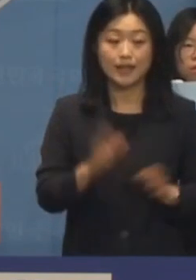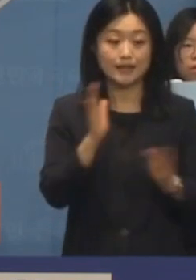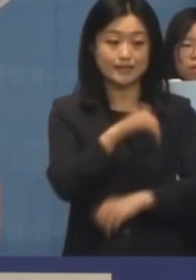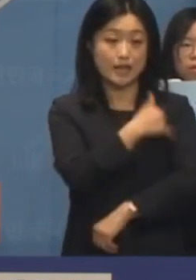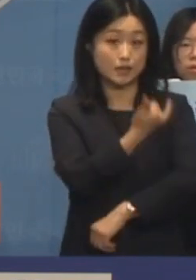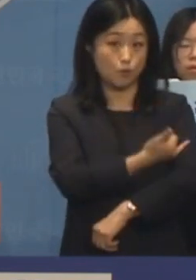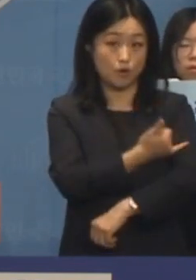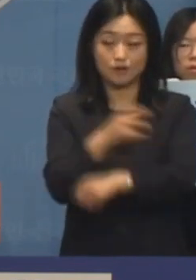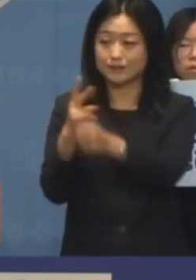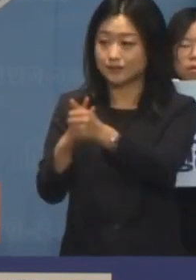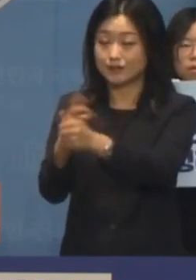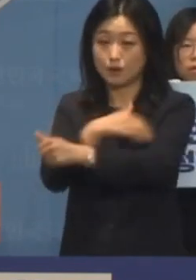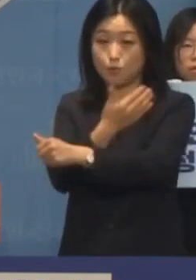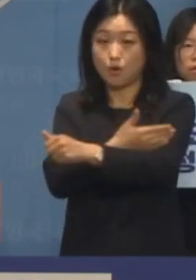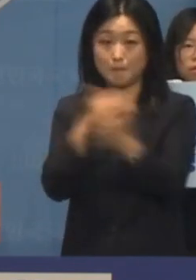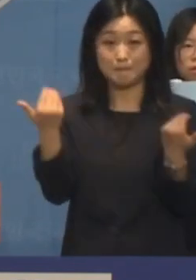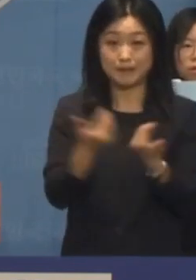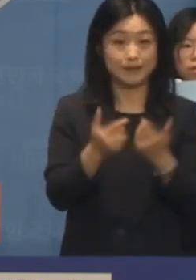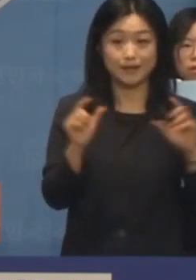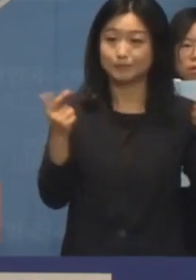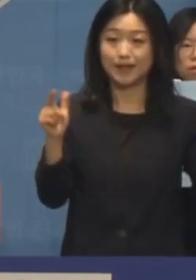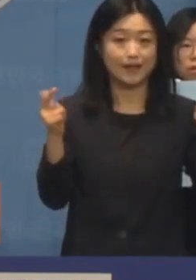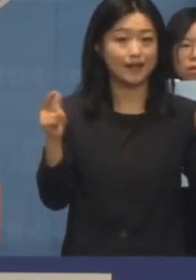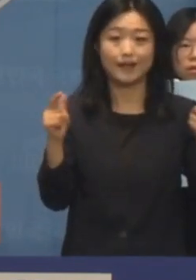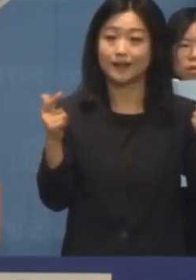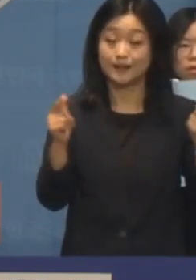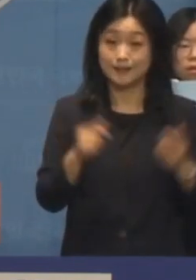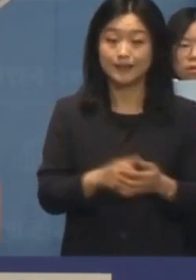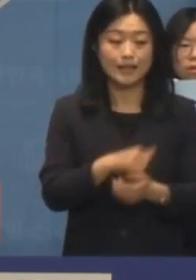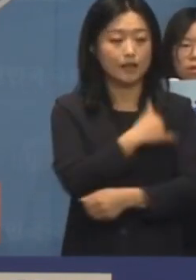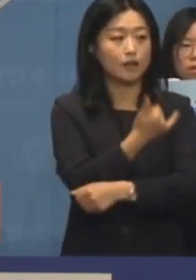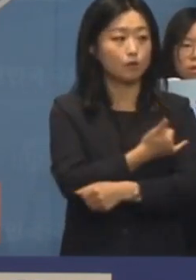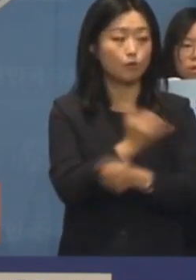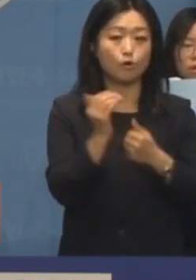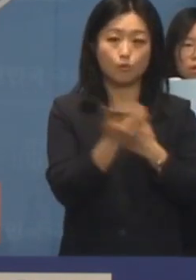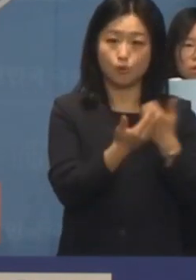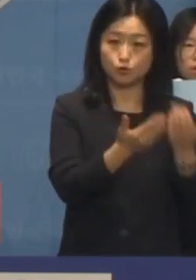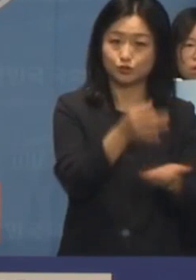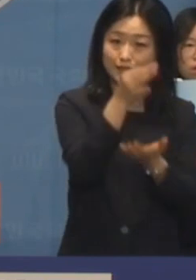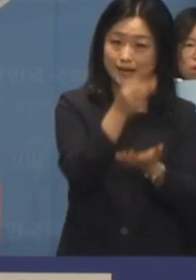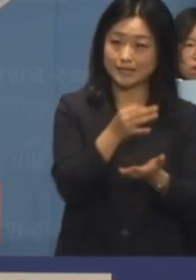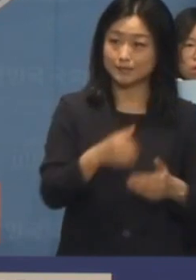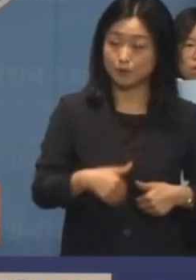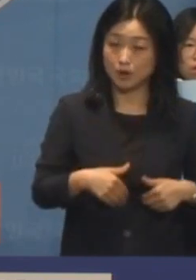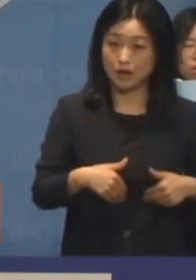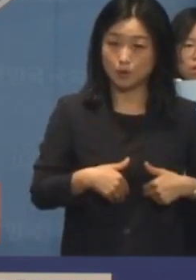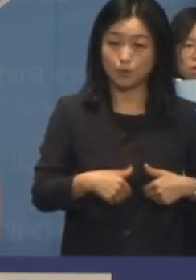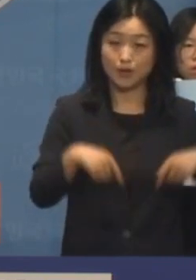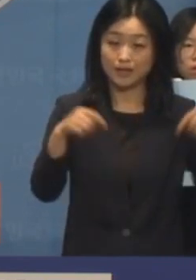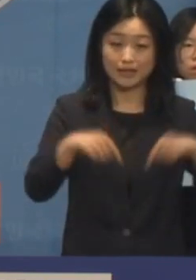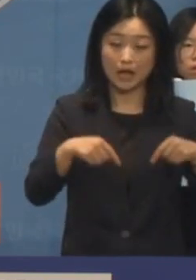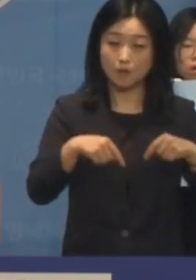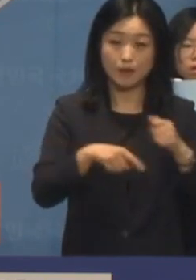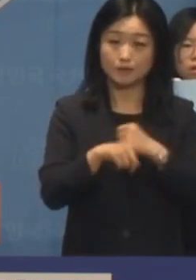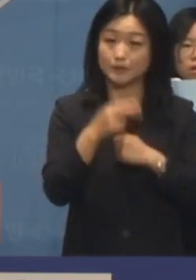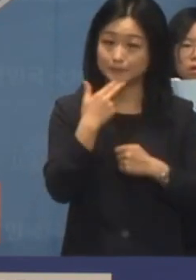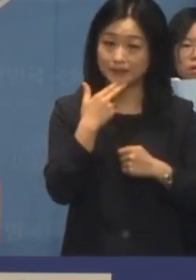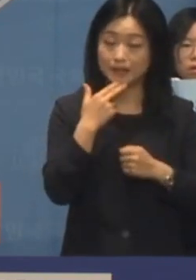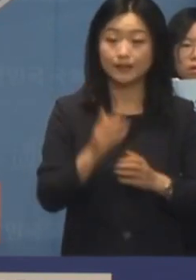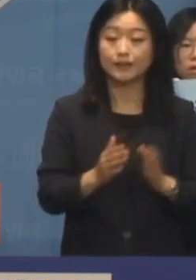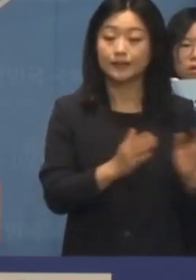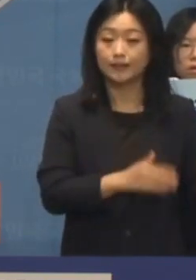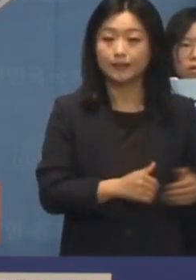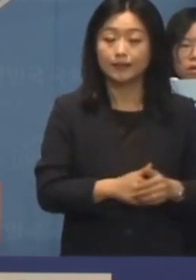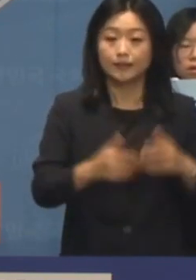교권과 대립하는 개념이 아닙니다. 또한 인권은 보장되어야 하는 가치이지 타협의 대상이 아닙니다.